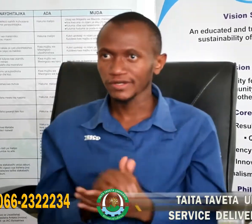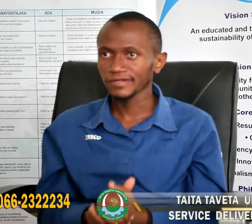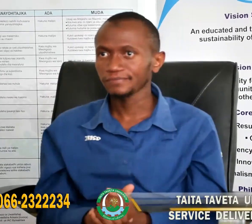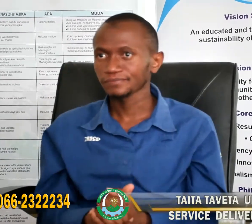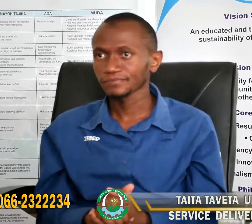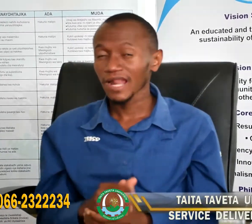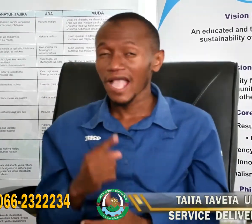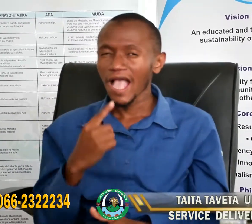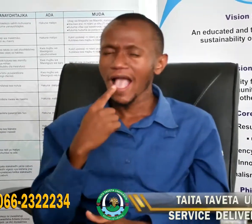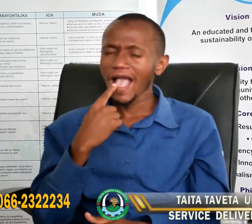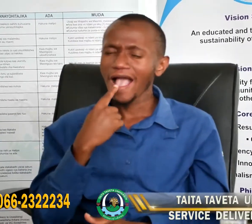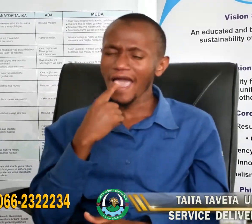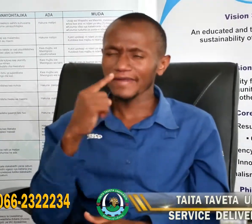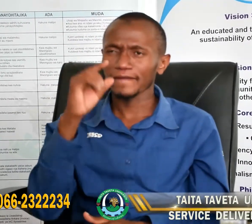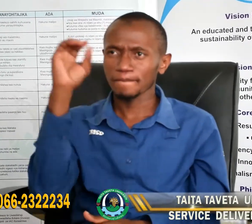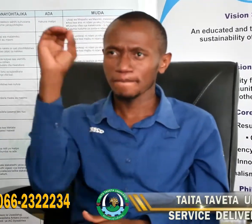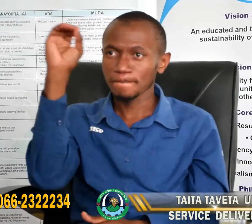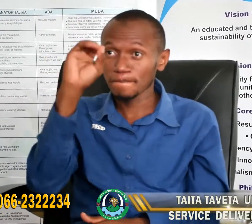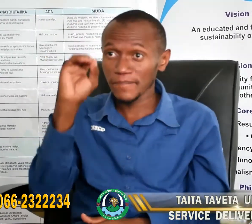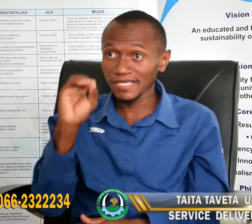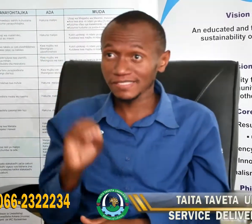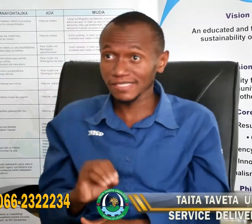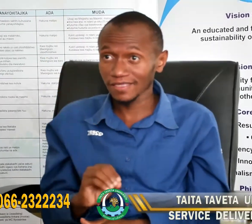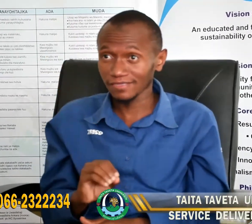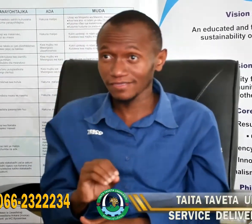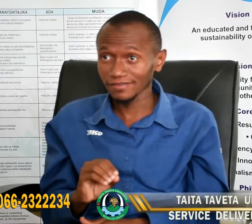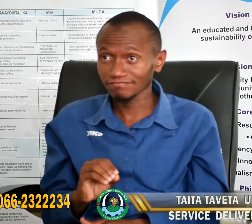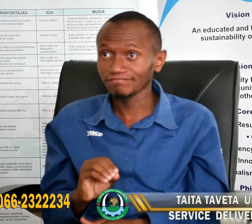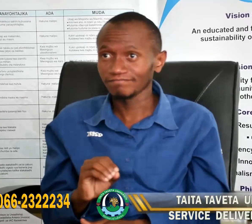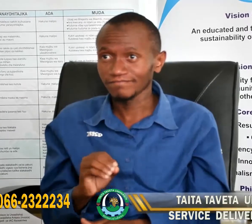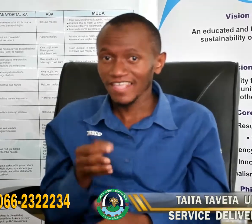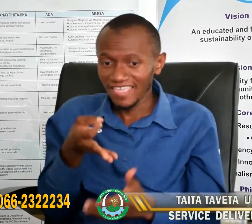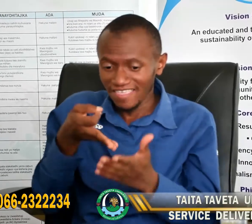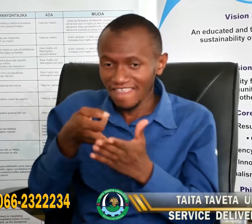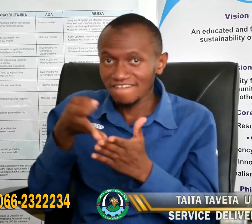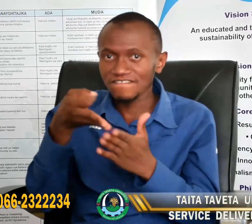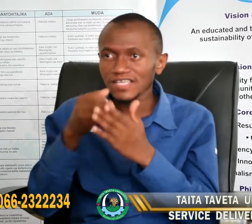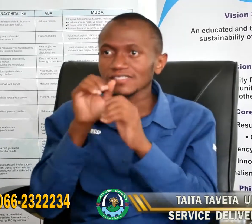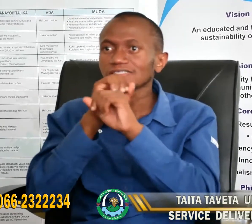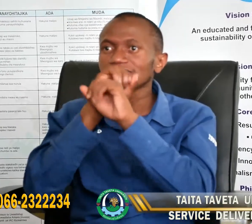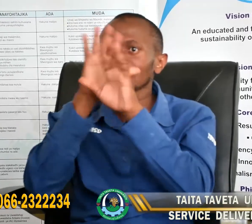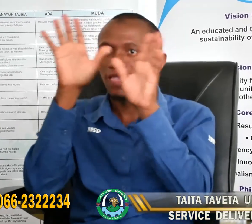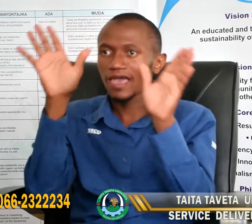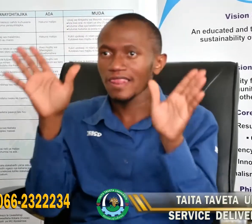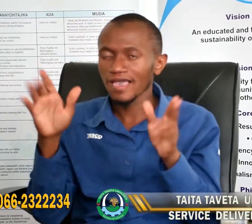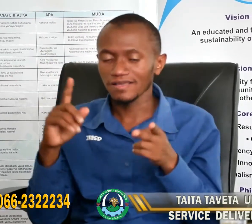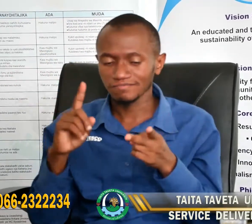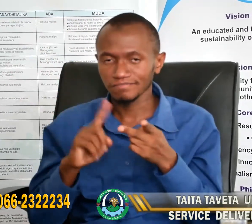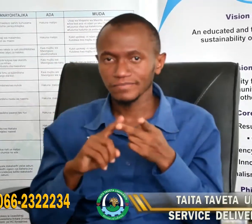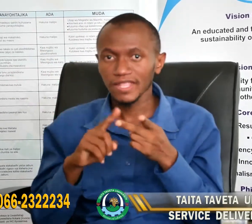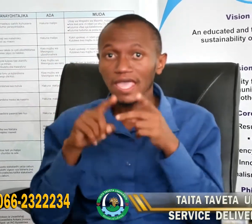ya kujiandikisha ya kitengo cha kozi. Ada, kwa mujibu wa mwongozo wa